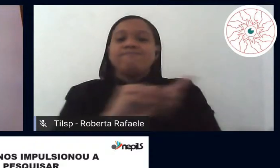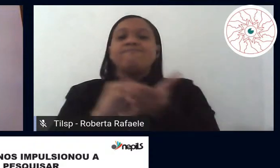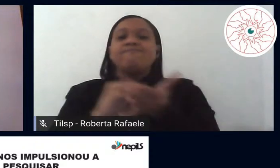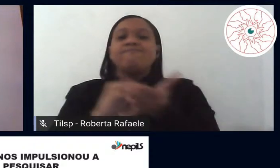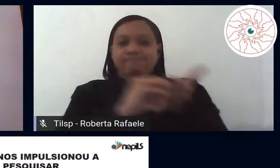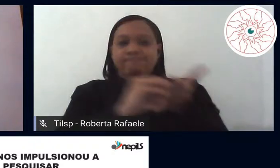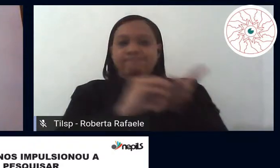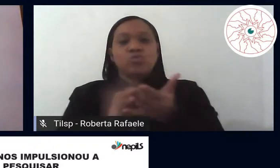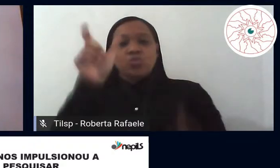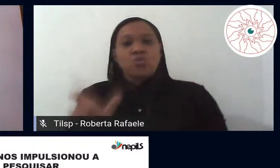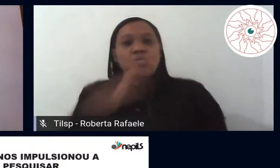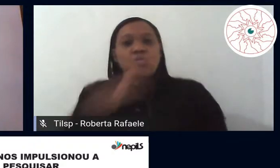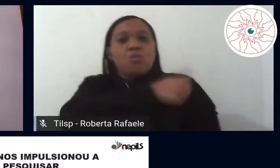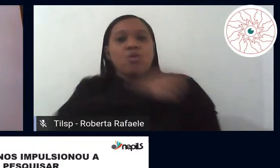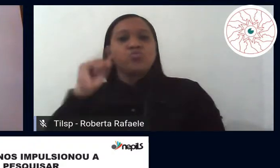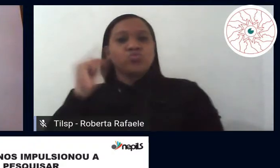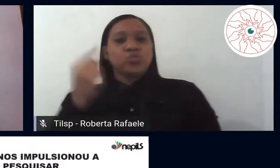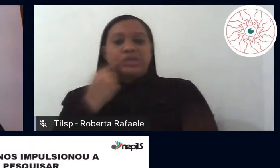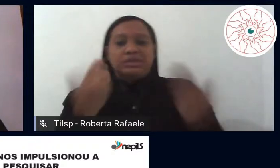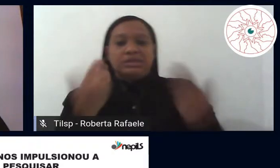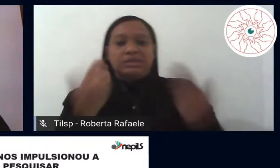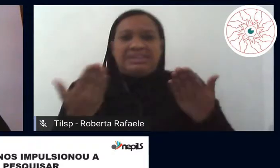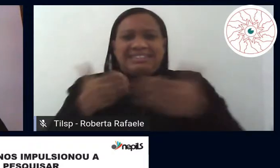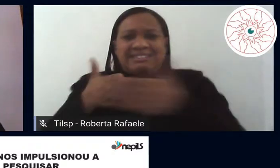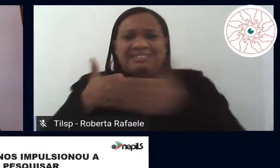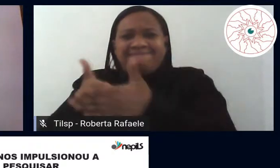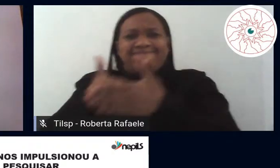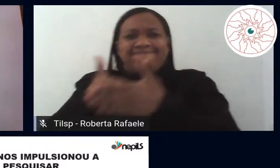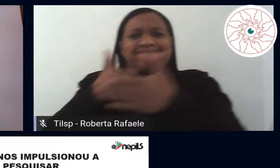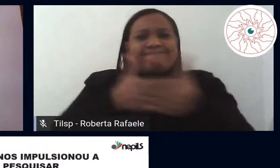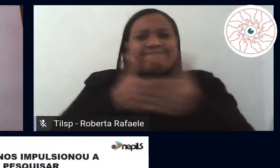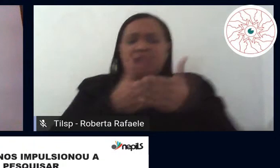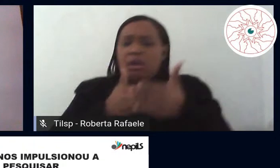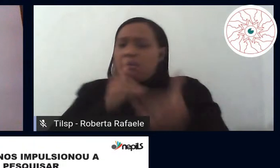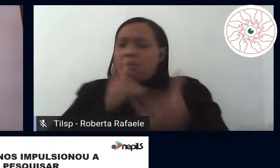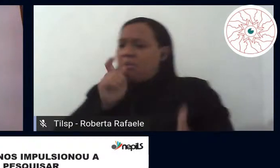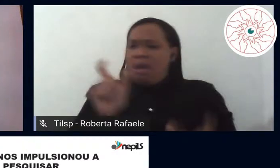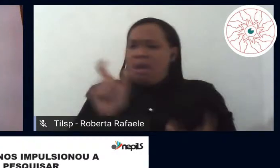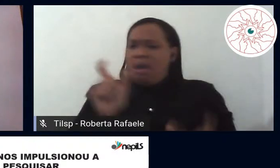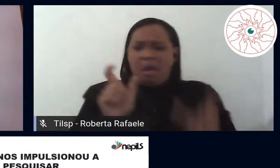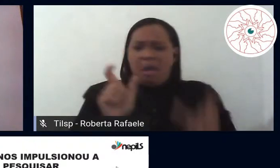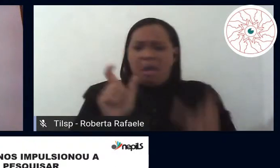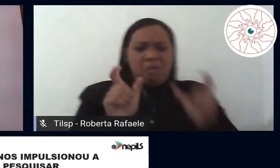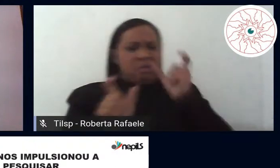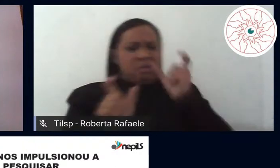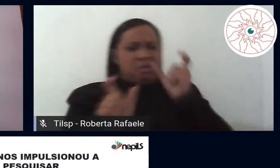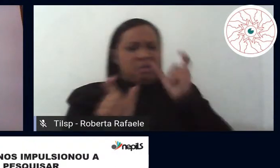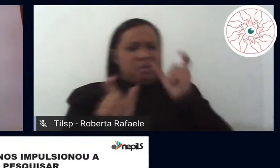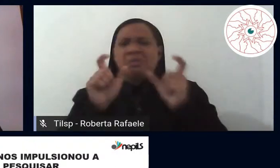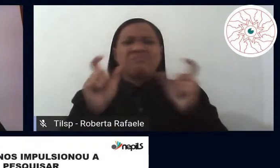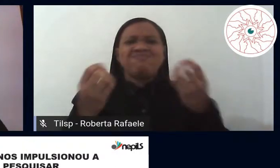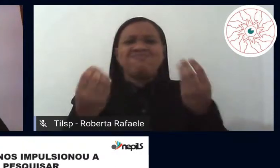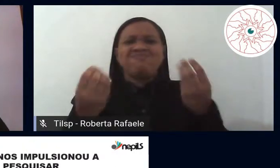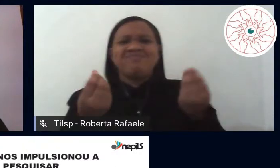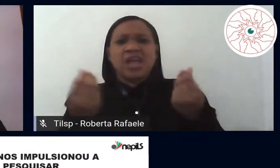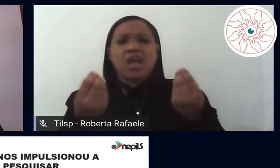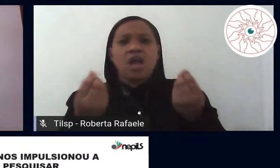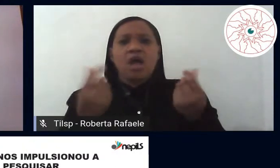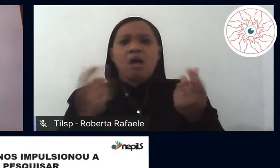muitas palavras. E estas palavras estão cheias de significações naquele